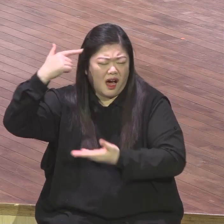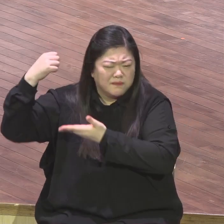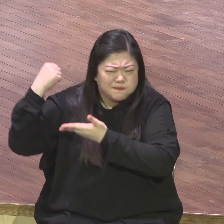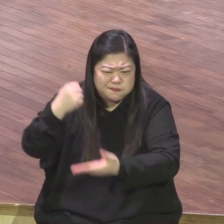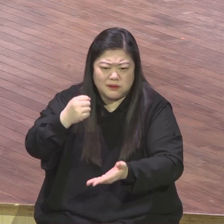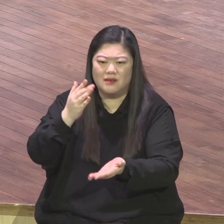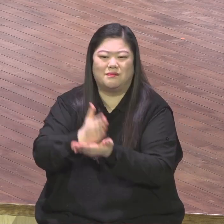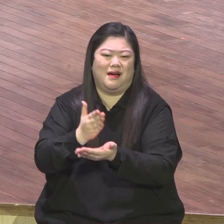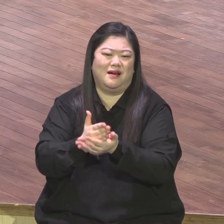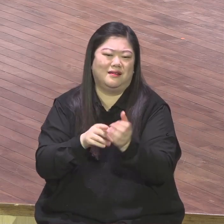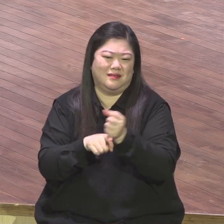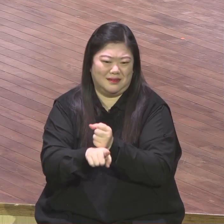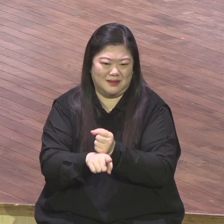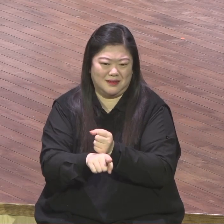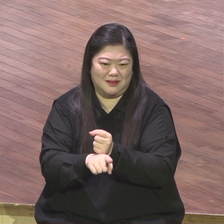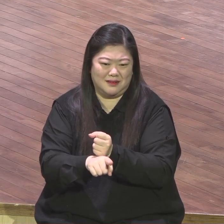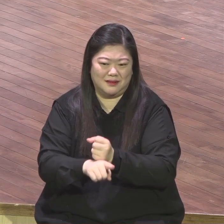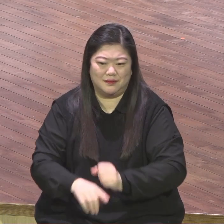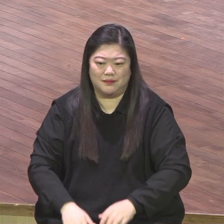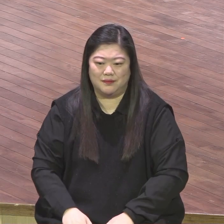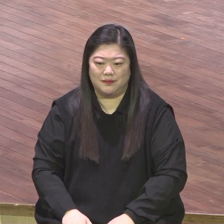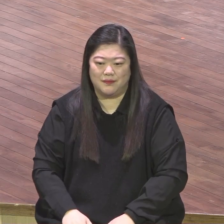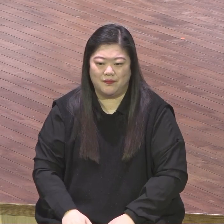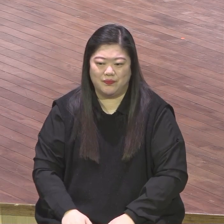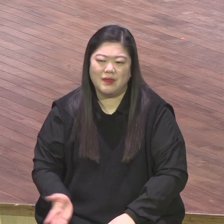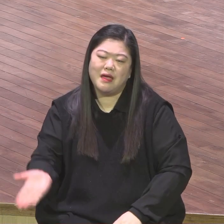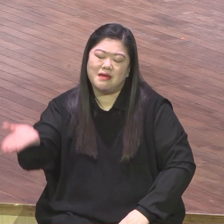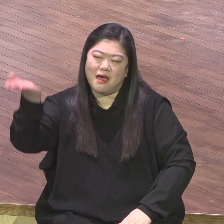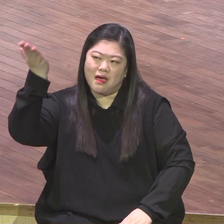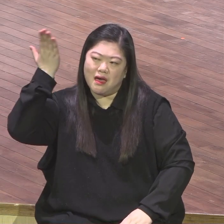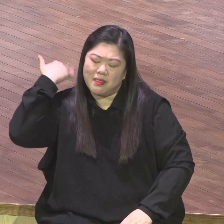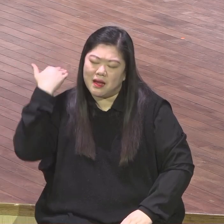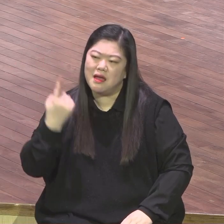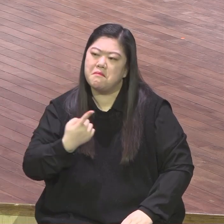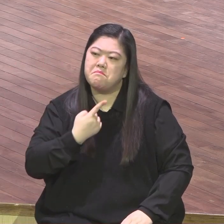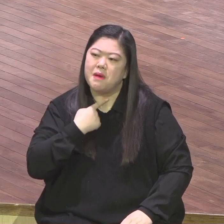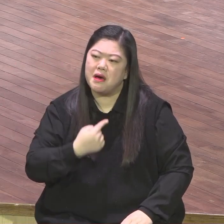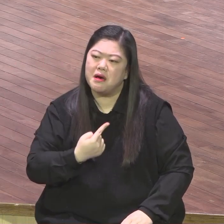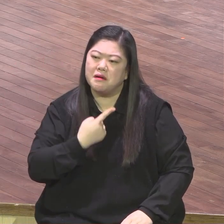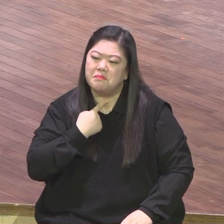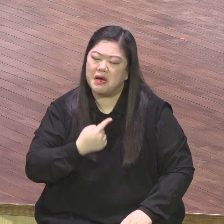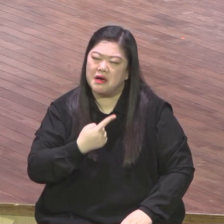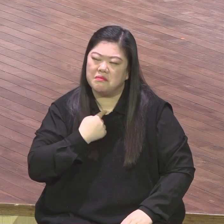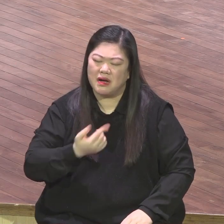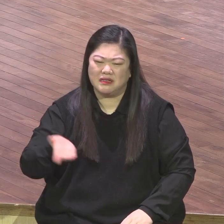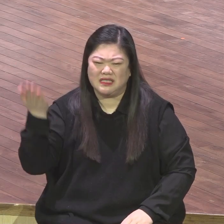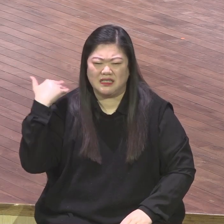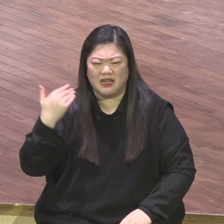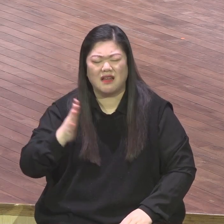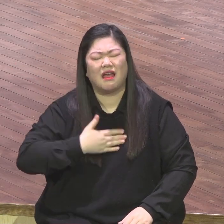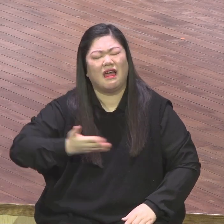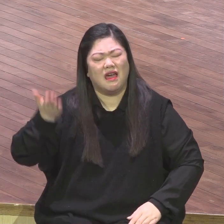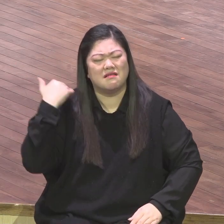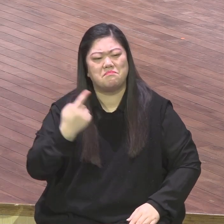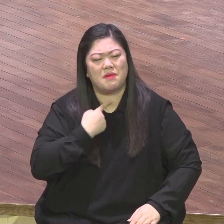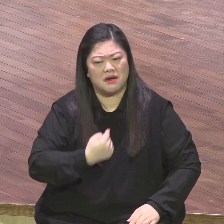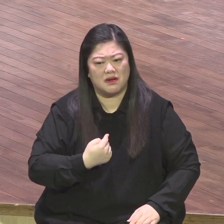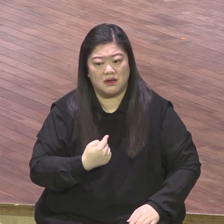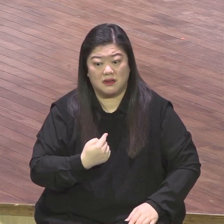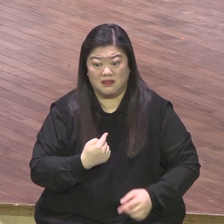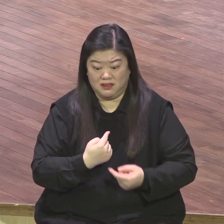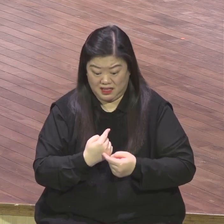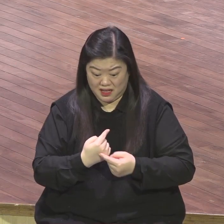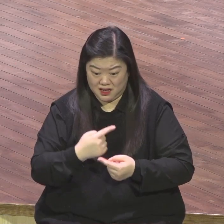말씀하잖아요. 이 과거에 집착하게 되면요 성장이 안 돼요. 과거.